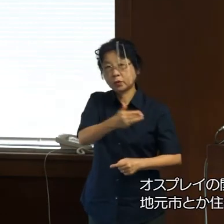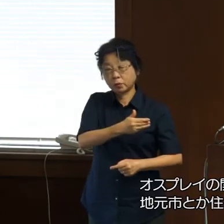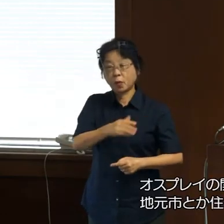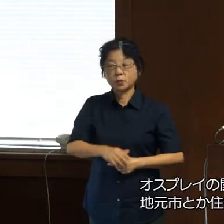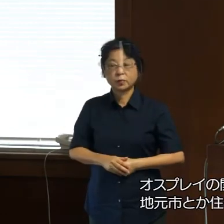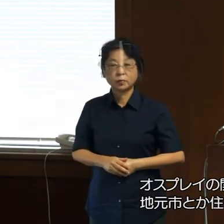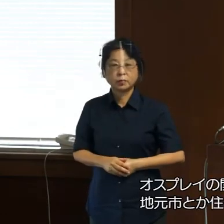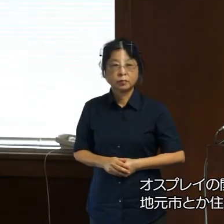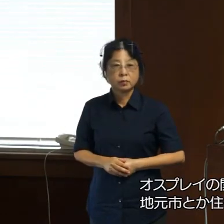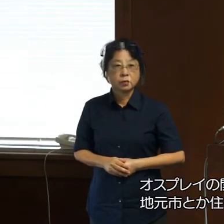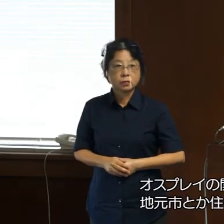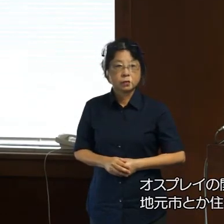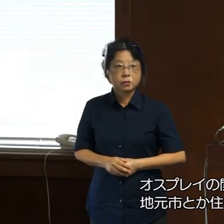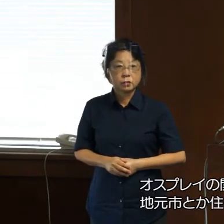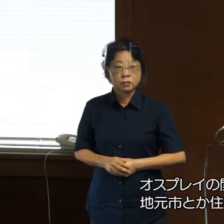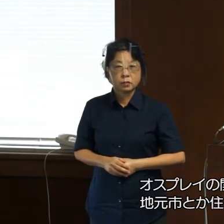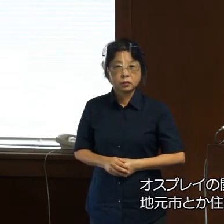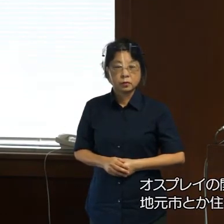オスプレイの関係で、